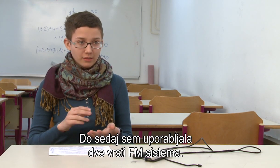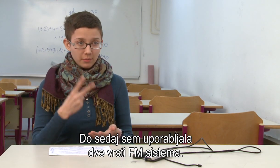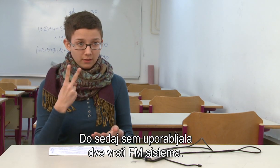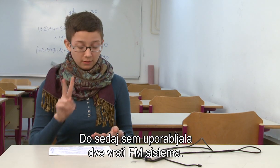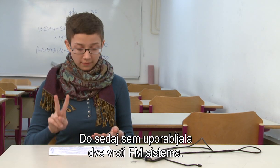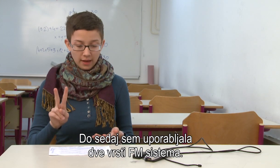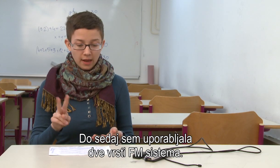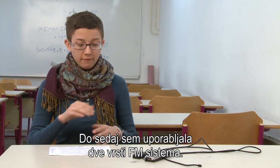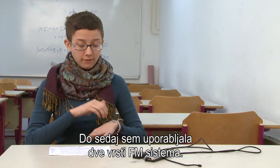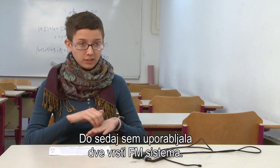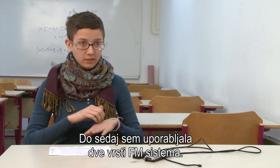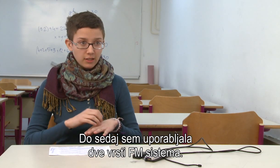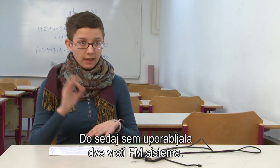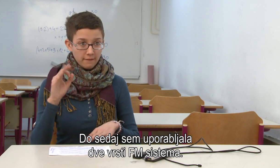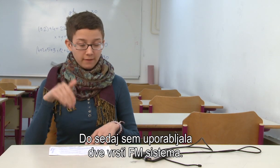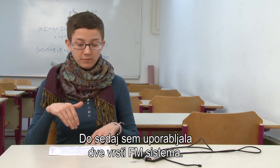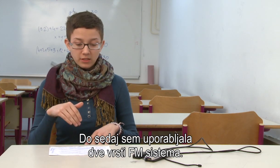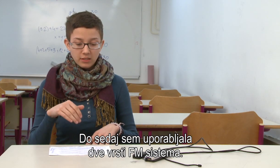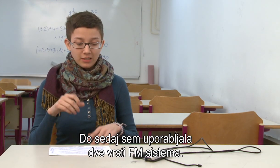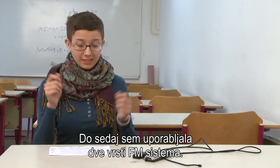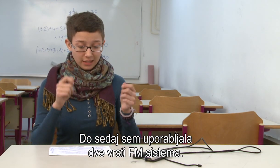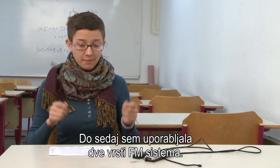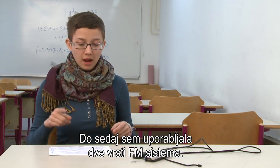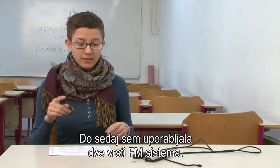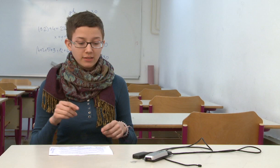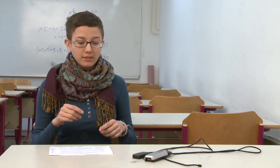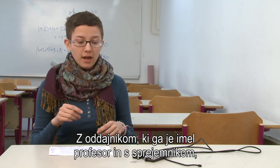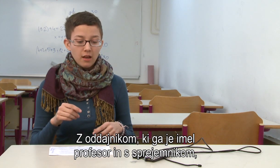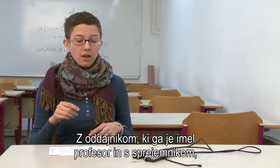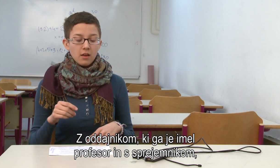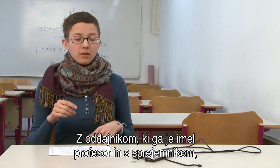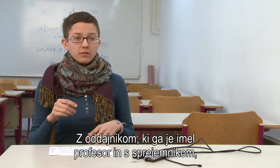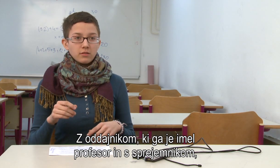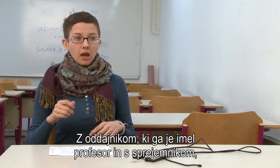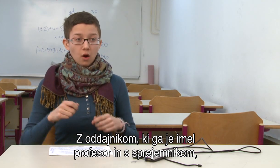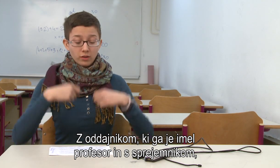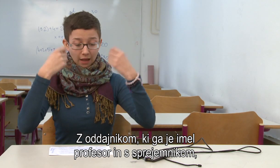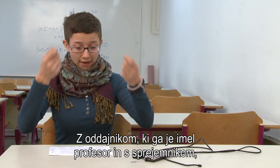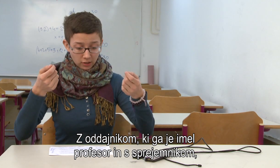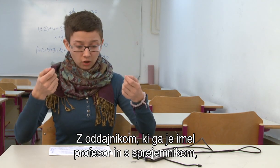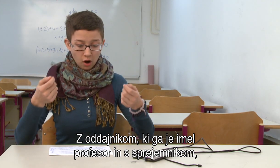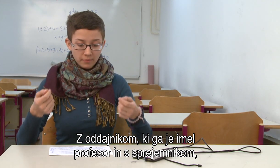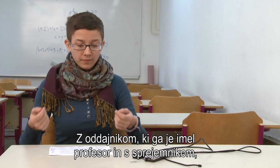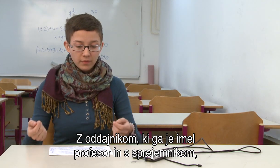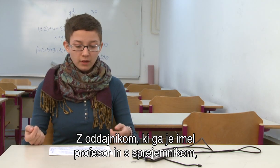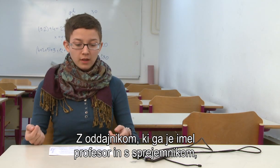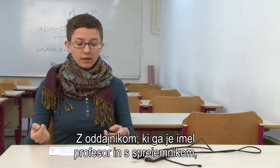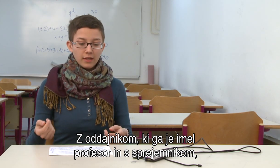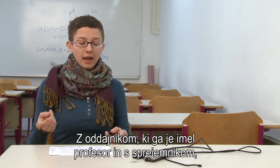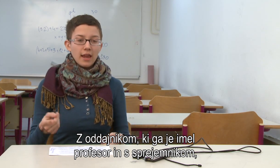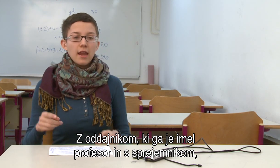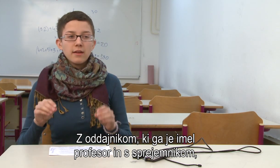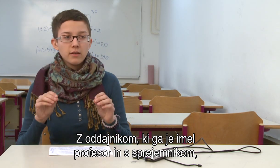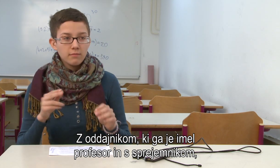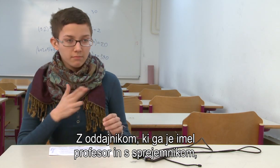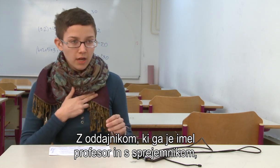Uporabljala sem 2 vrsti FM sistema, in sicer z oddajnikom, ki